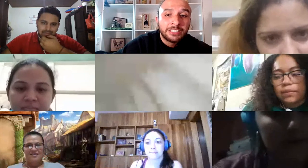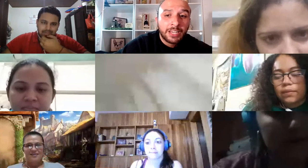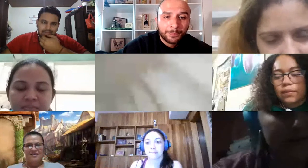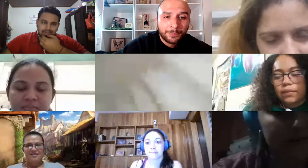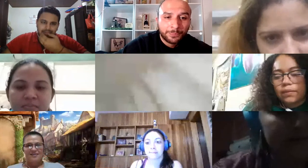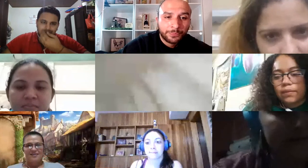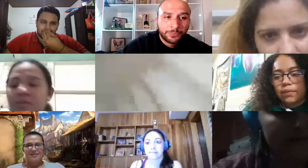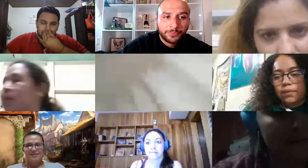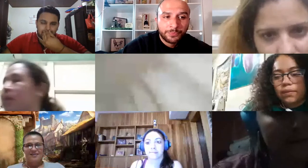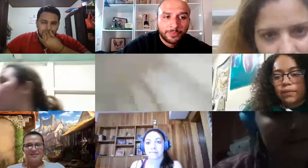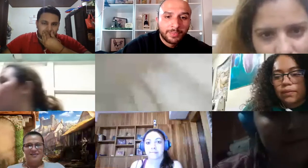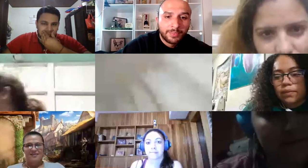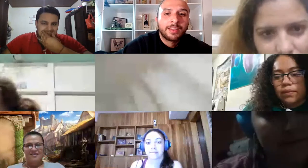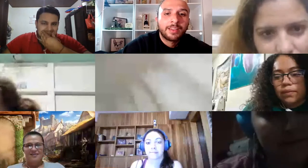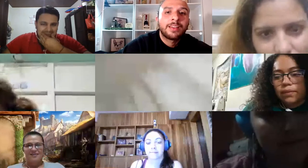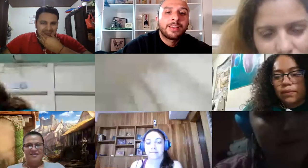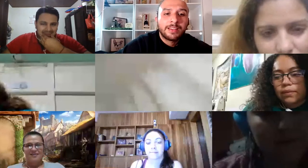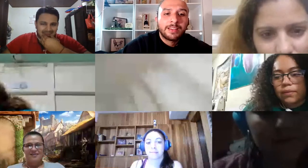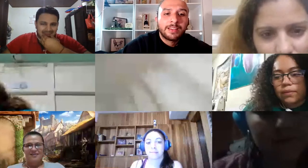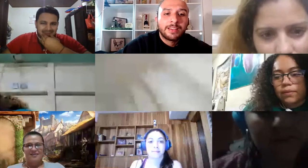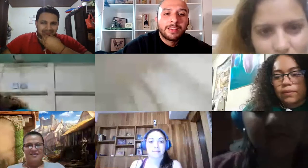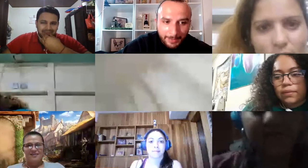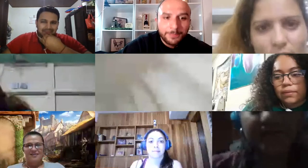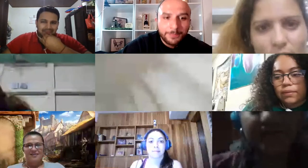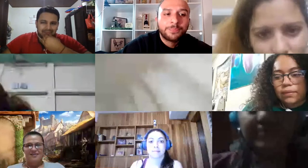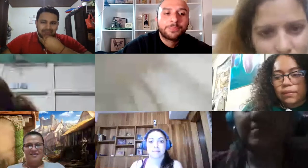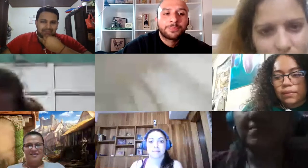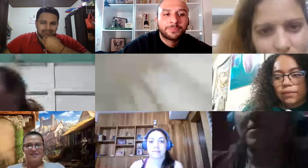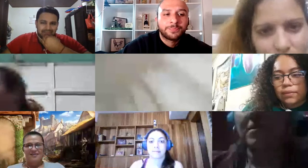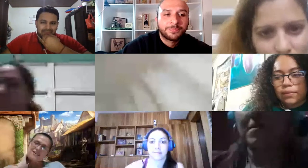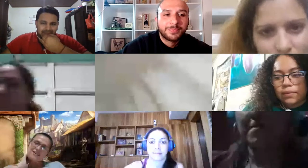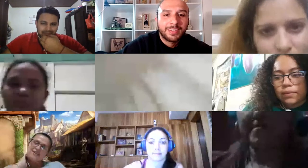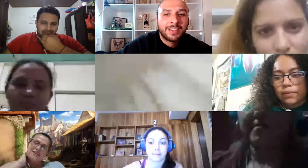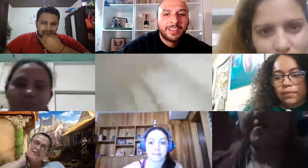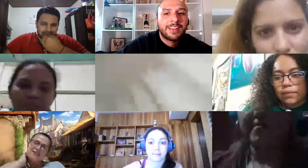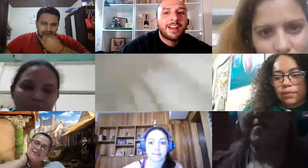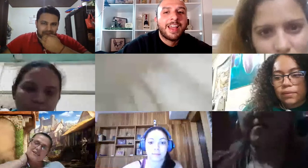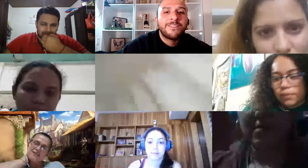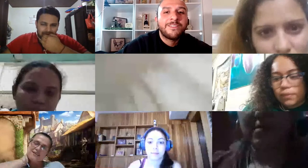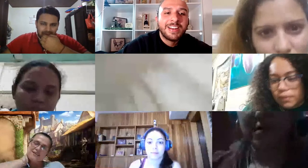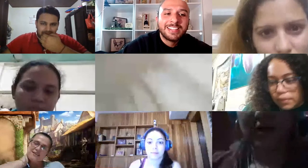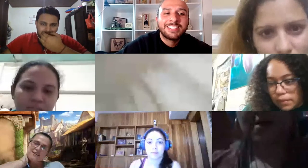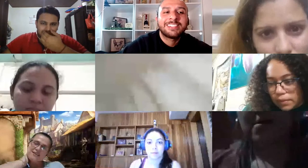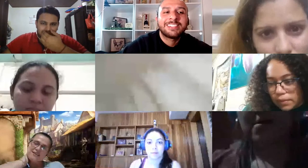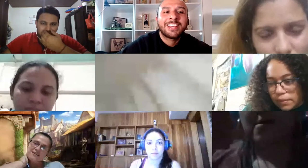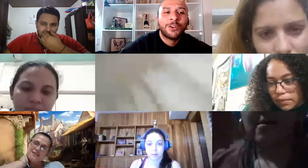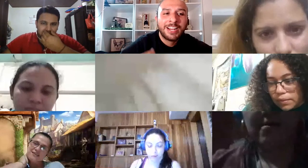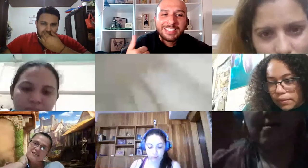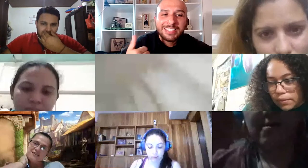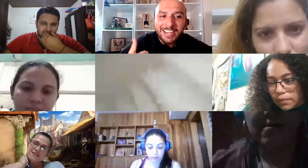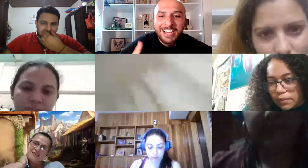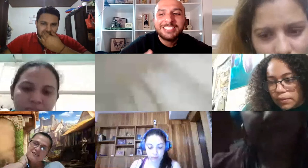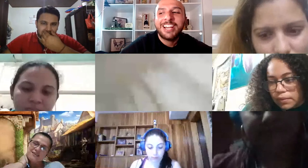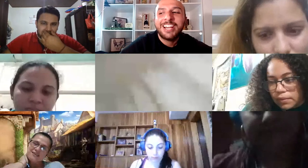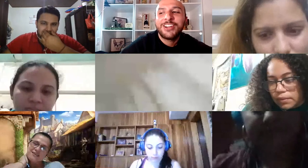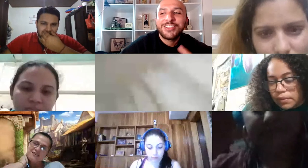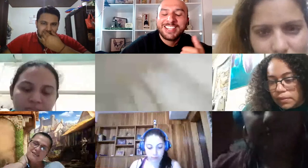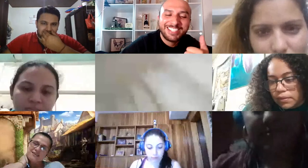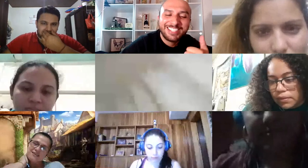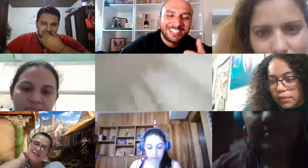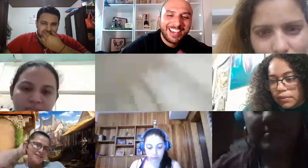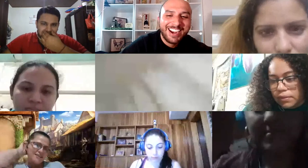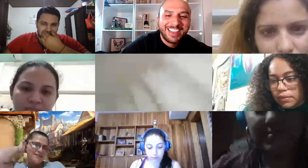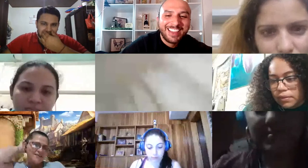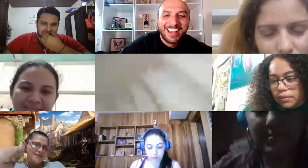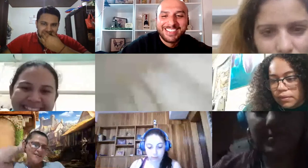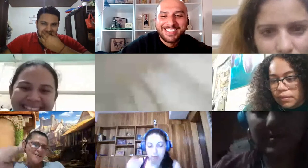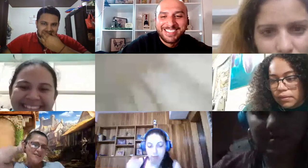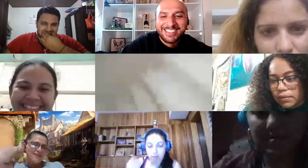derecha. Sí. La diferencia es que una es derecha y otra es izquierda.